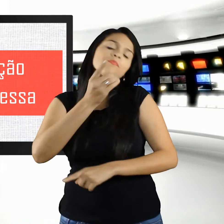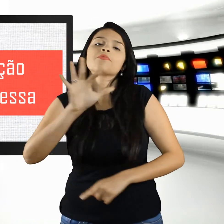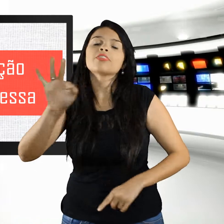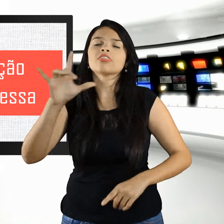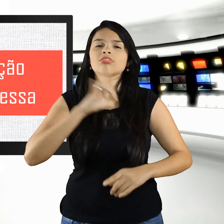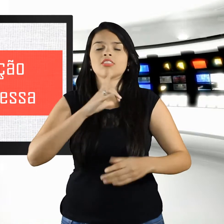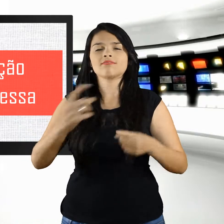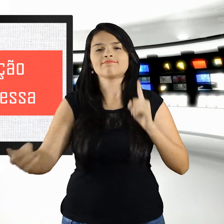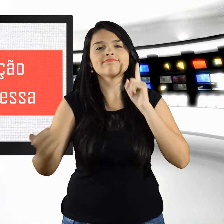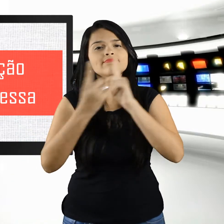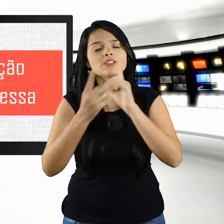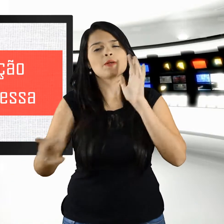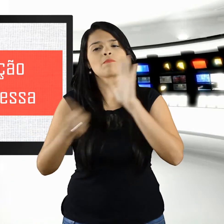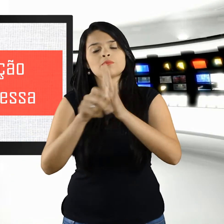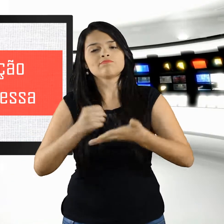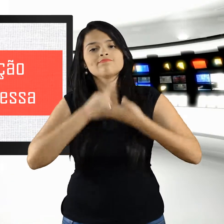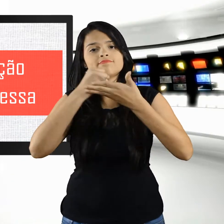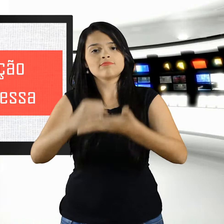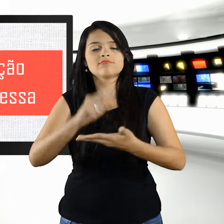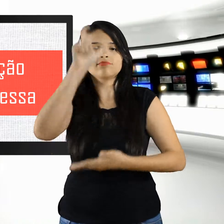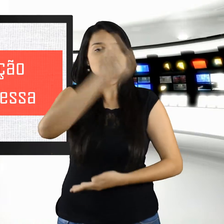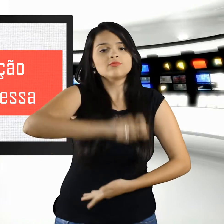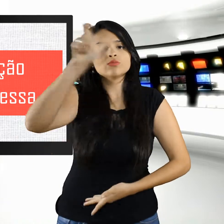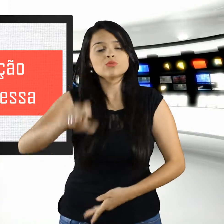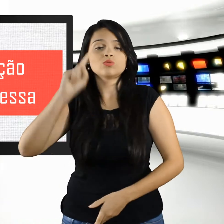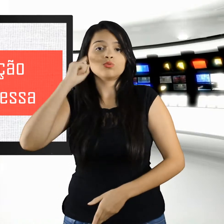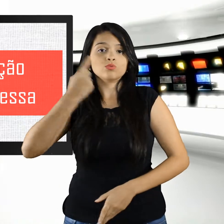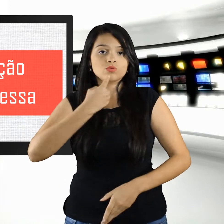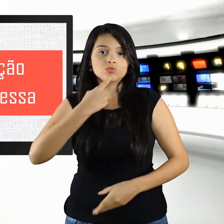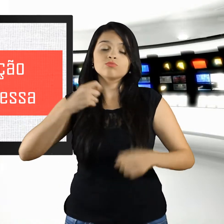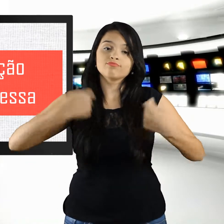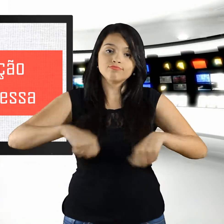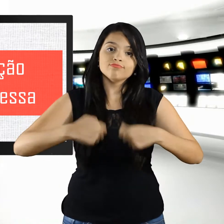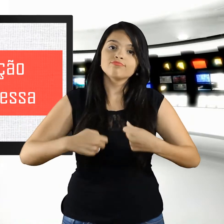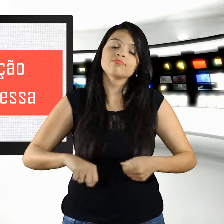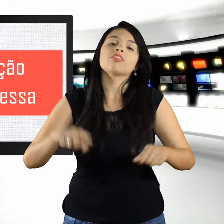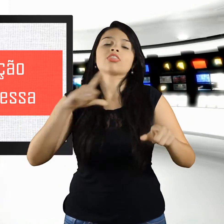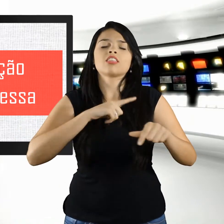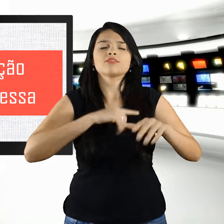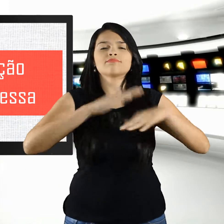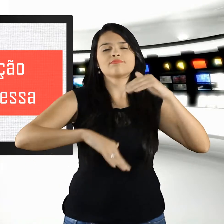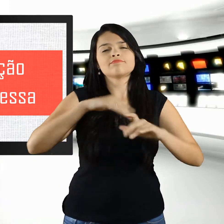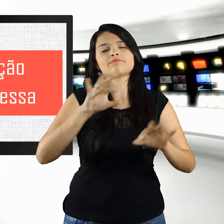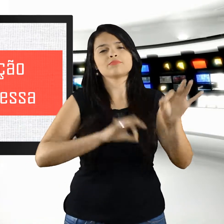às necessidades educacionais específicas dos estudantes surdos, por intermédio de programas e ações de formação continuada